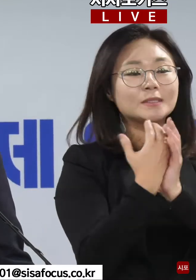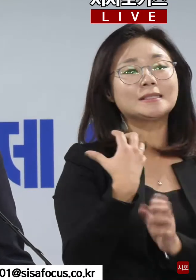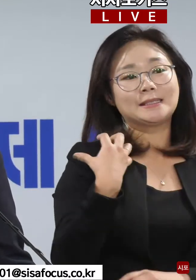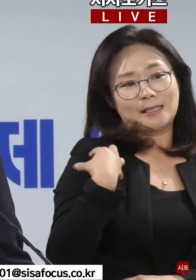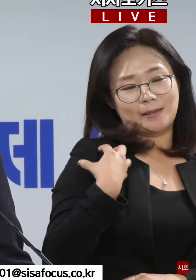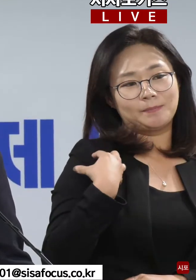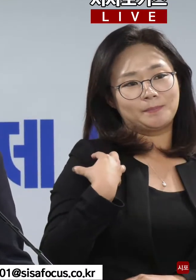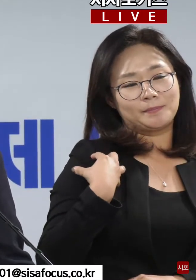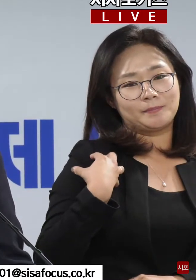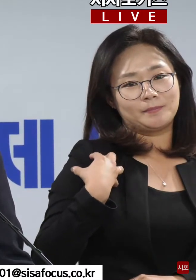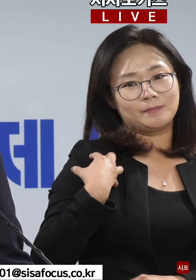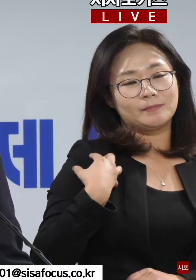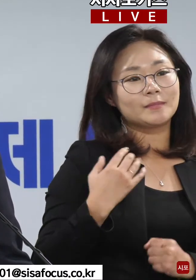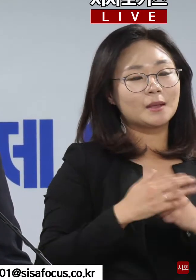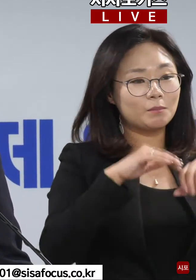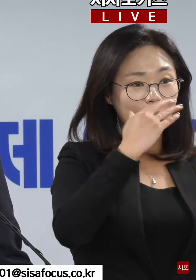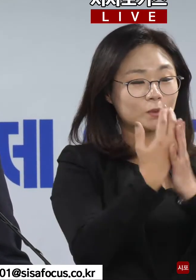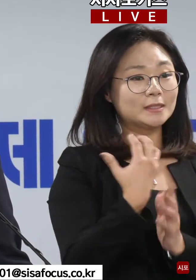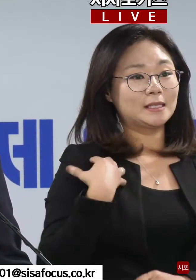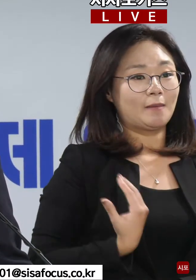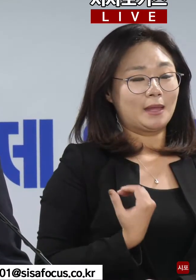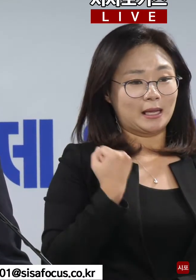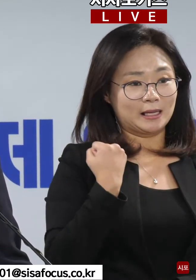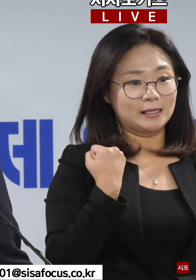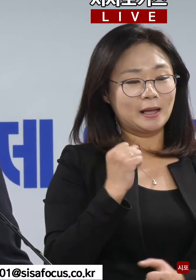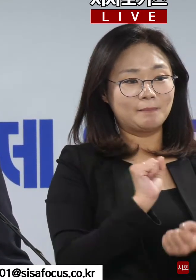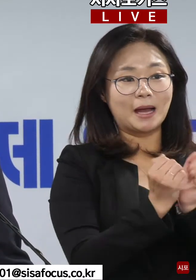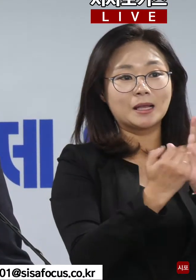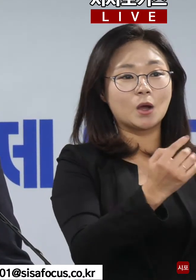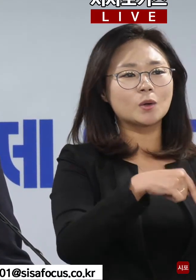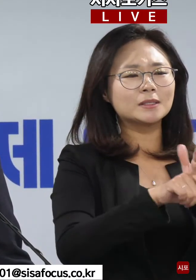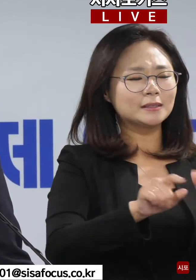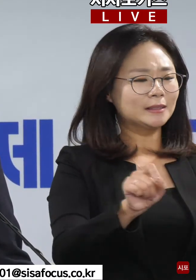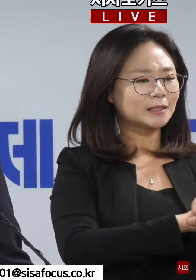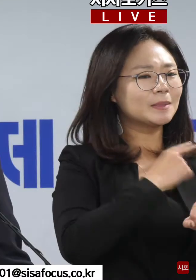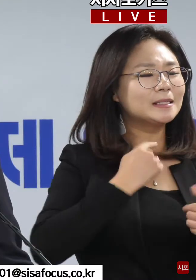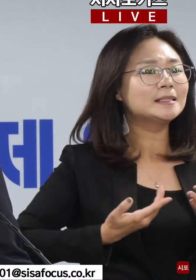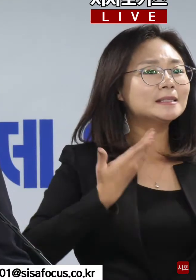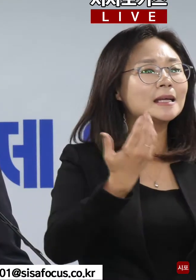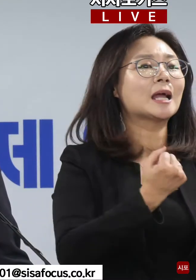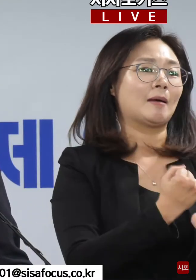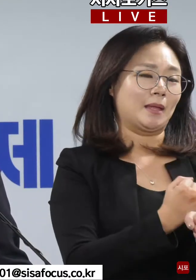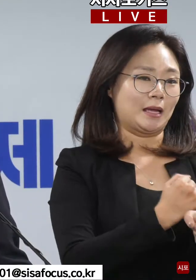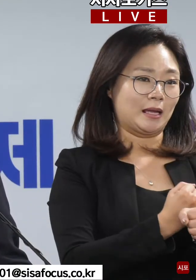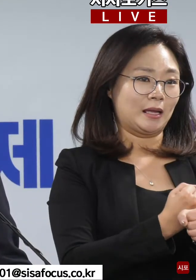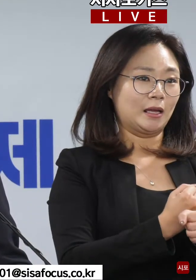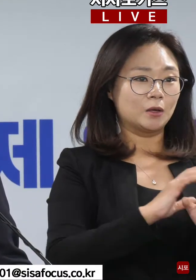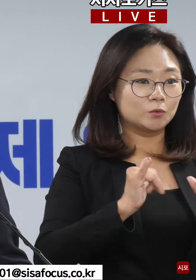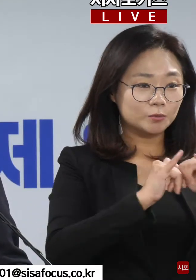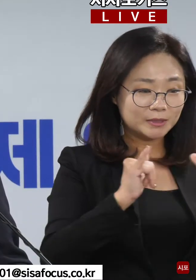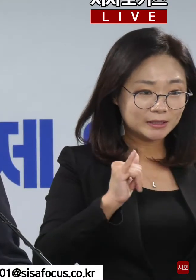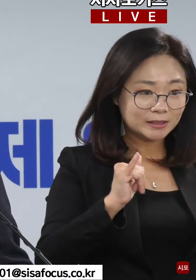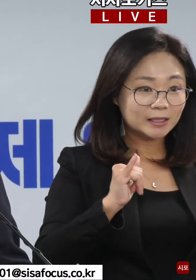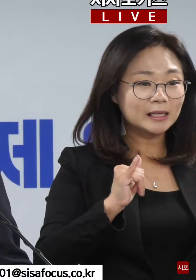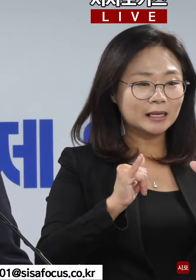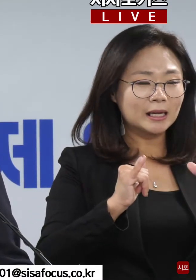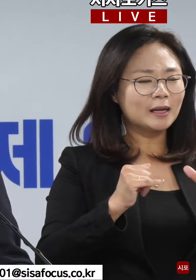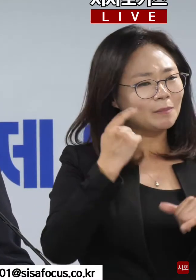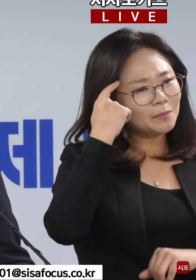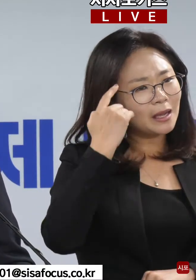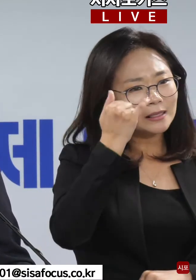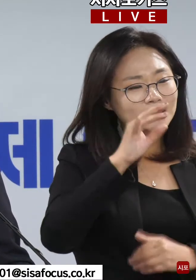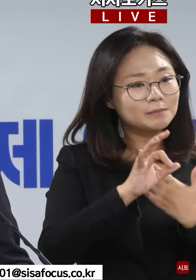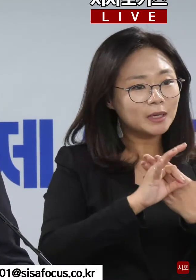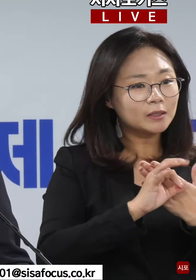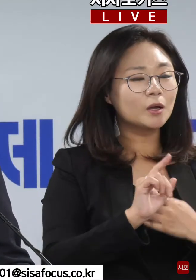때문에 모두가 책임을 지고 그 방역을 위해서 특별한 희생을 치르는 우리 국민들이나 또는 부분 영역이 있다면